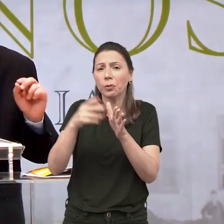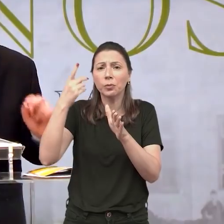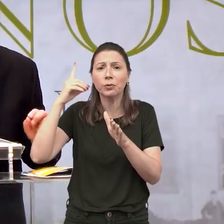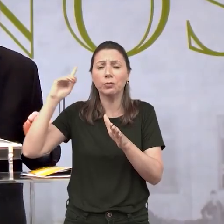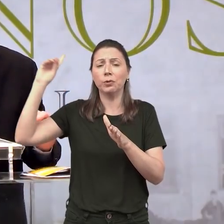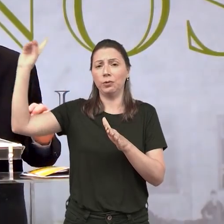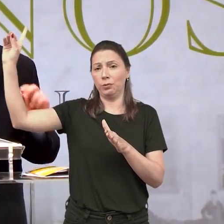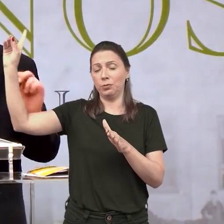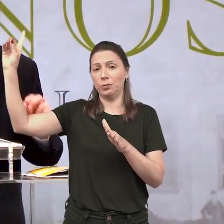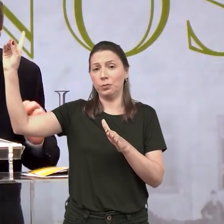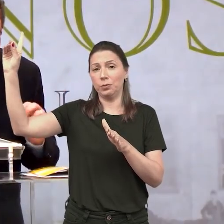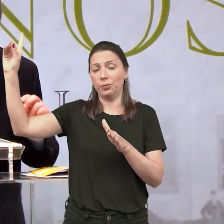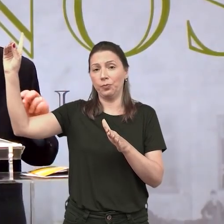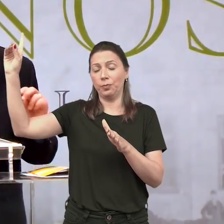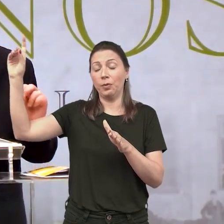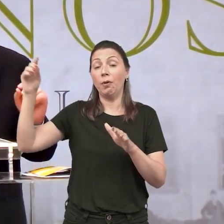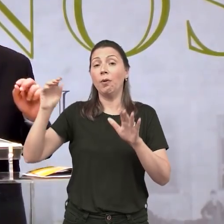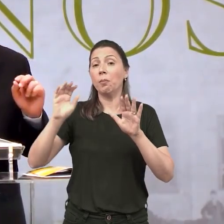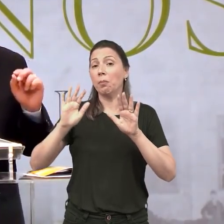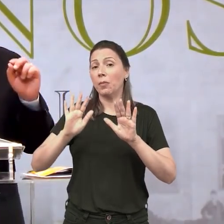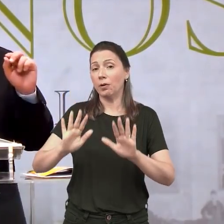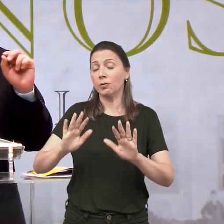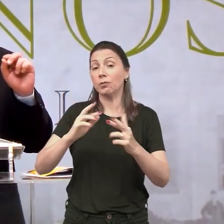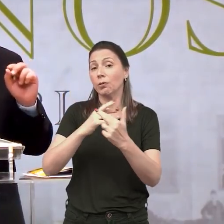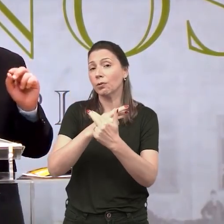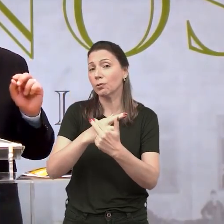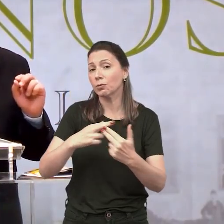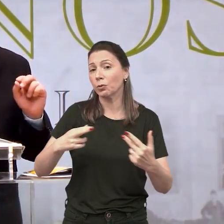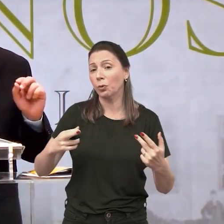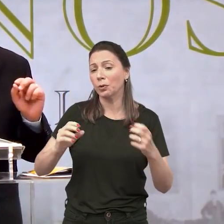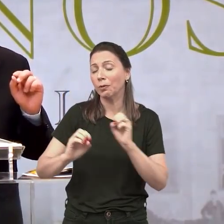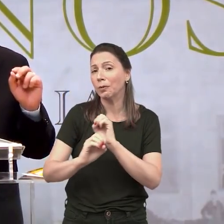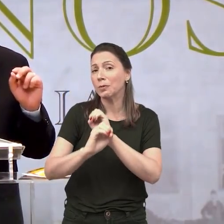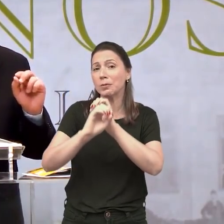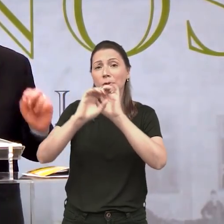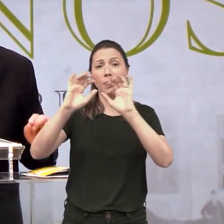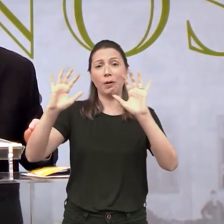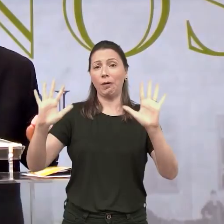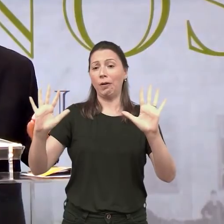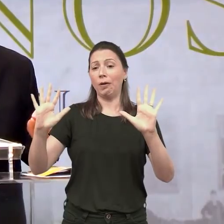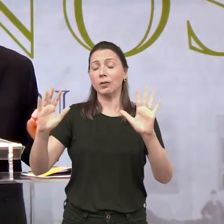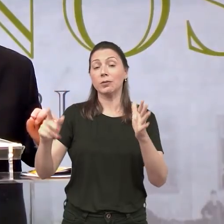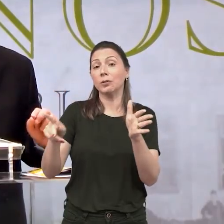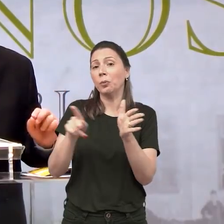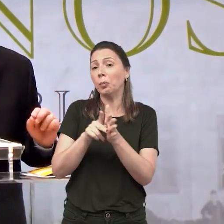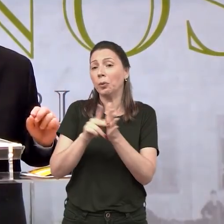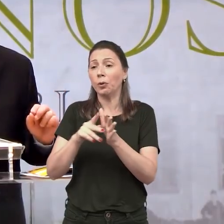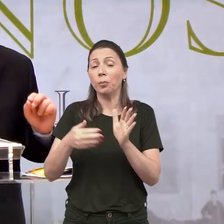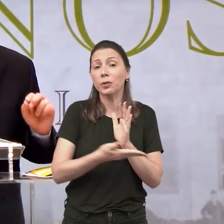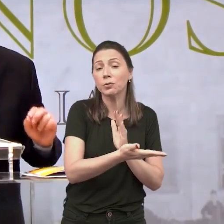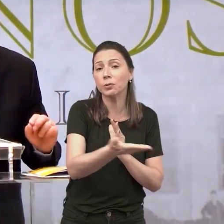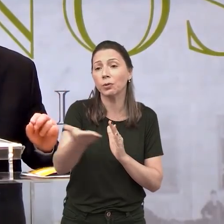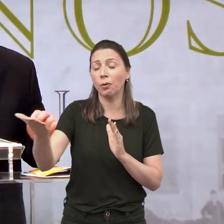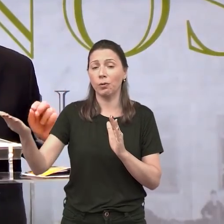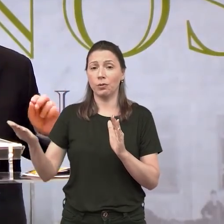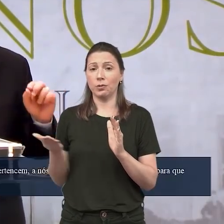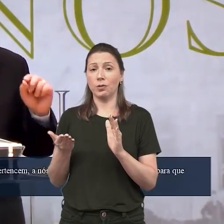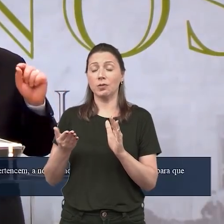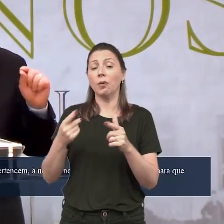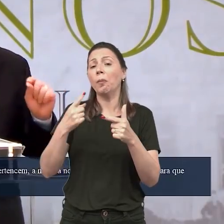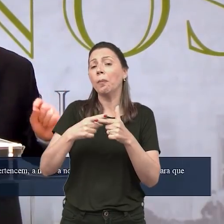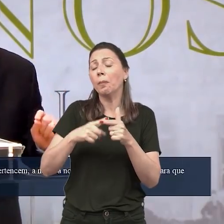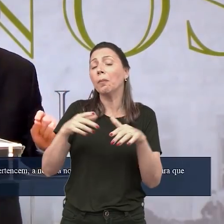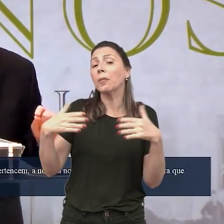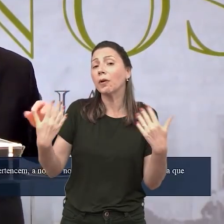ao nosso Deus, porém as reveladas nos pertencem, a nós